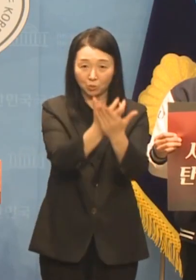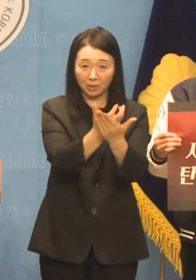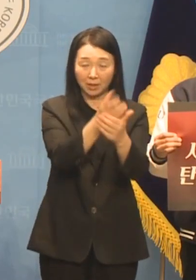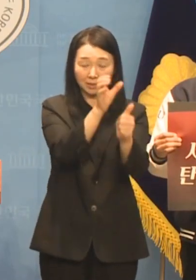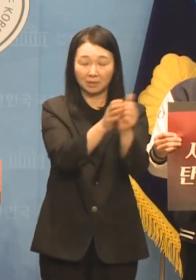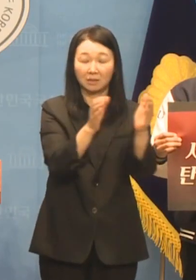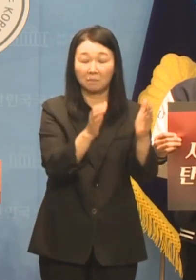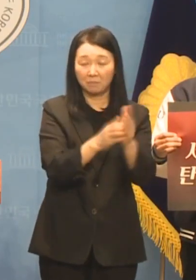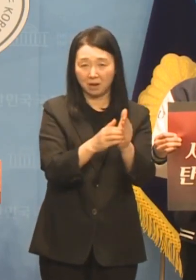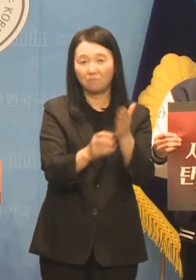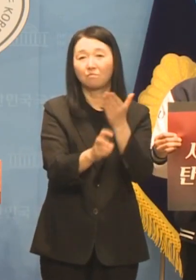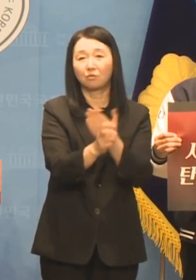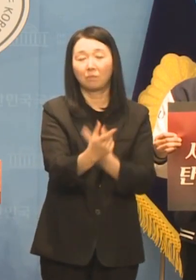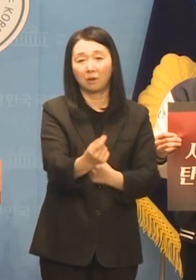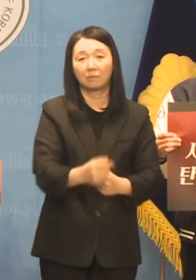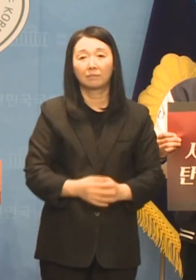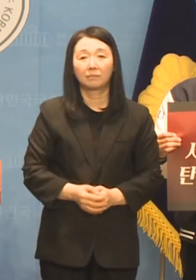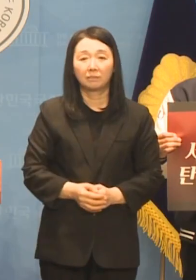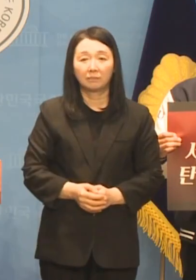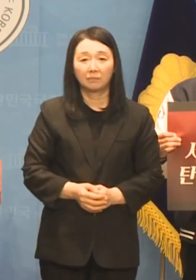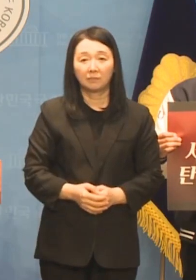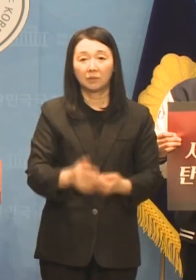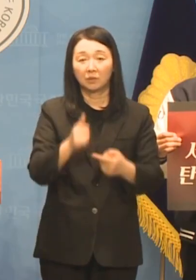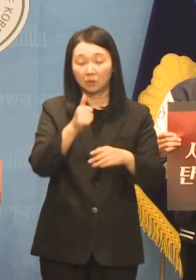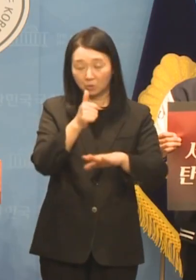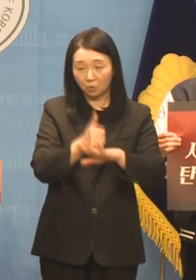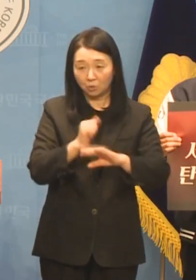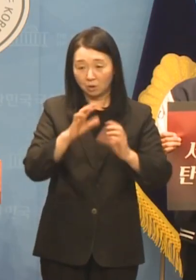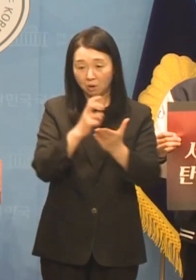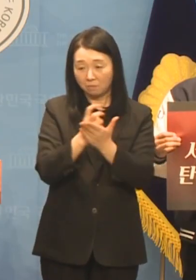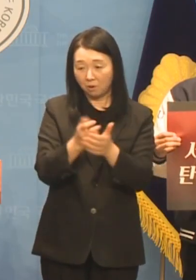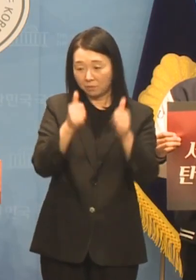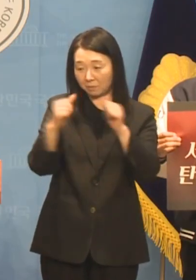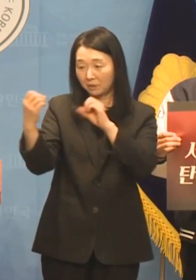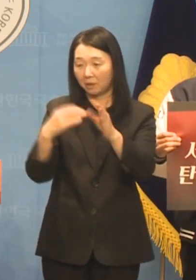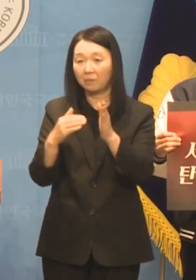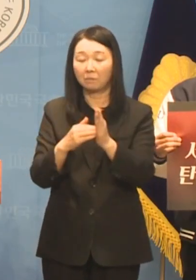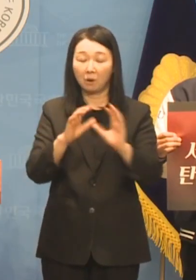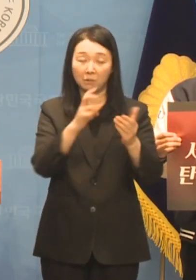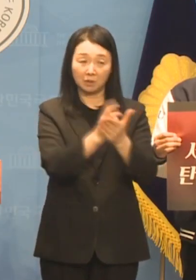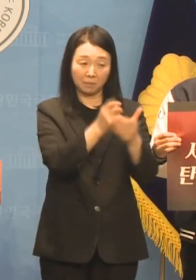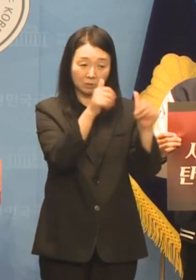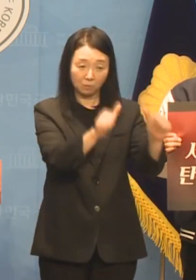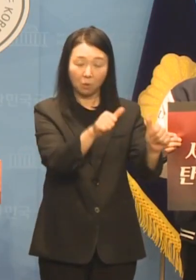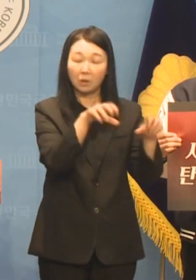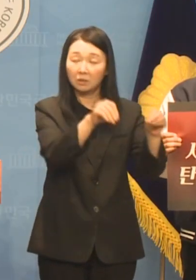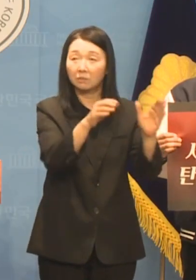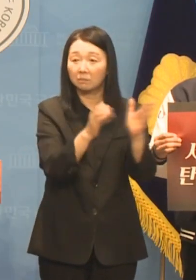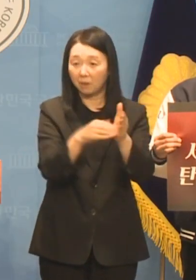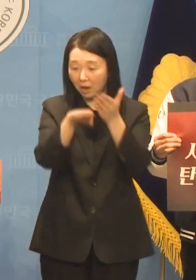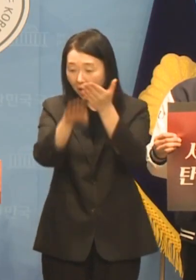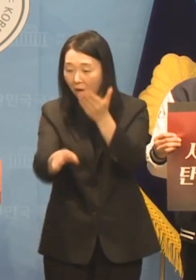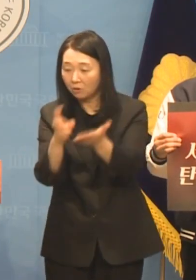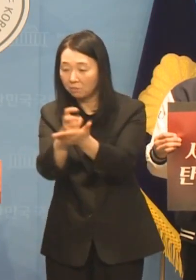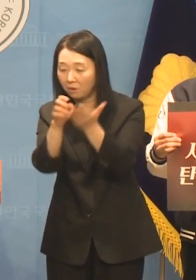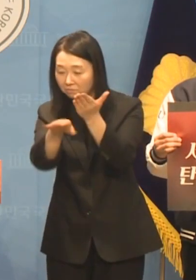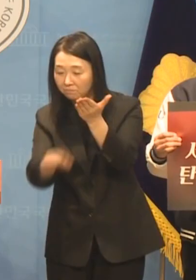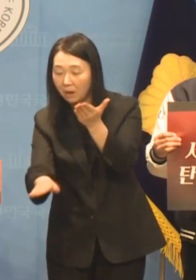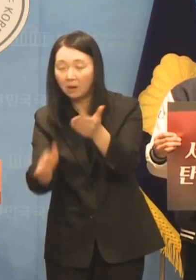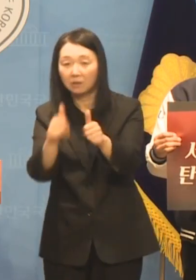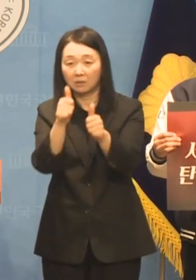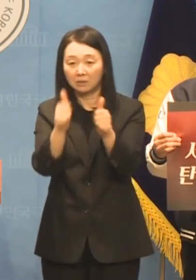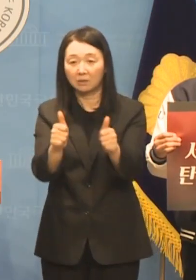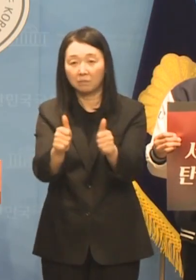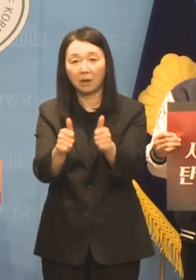채택하는 위헌을 저질렀으며 이에 대한 헌재의 답변은 헌법재판소법이 금지한 것을 하위 규정인